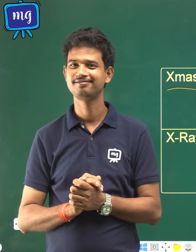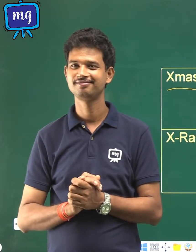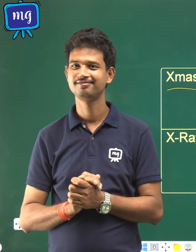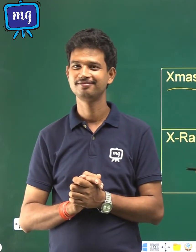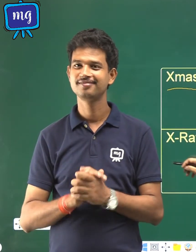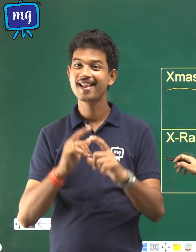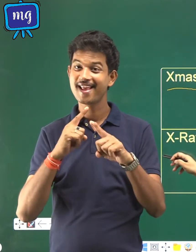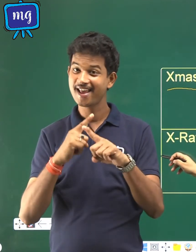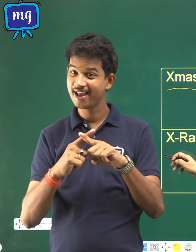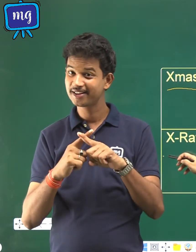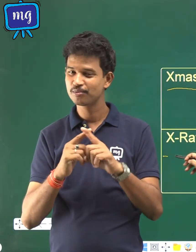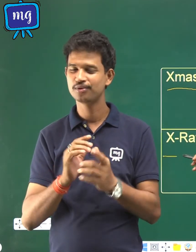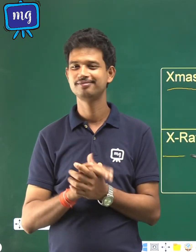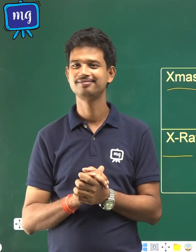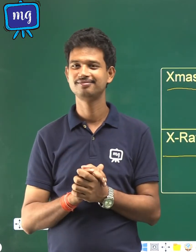X for